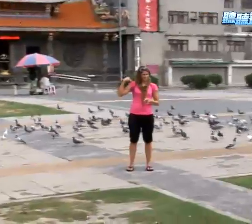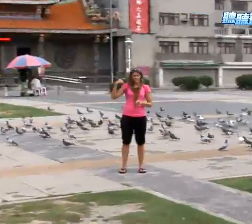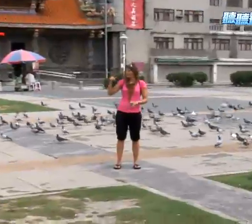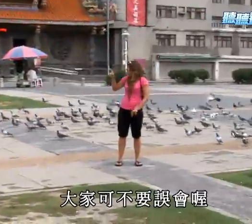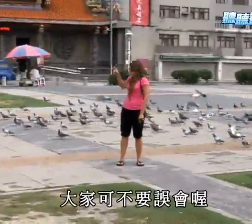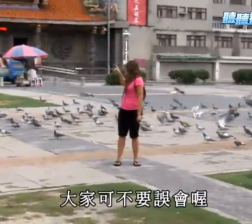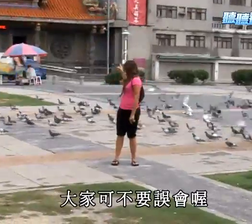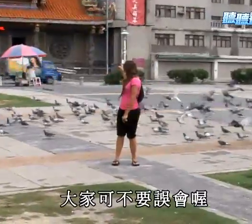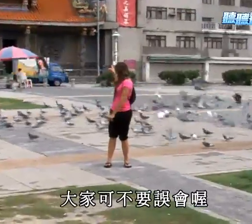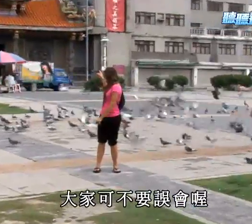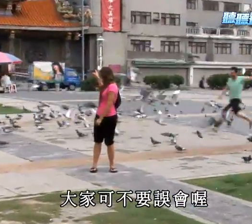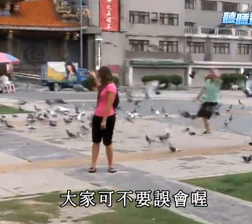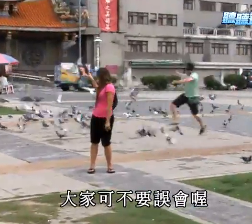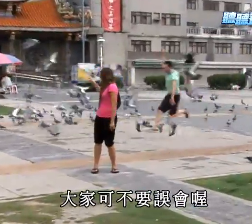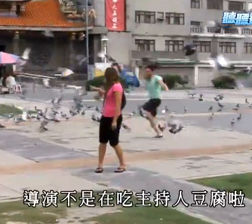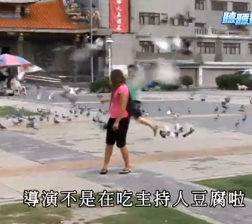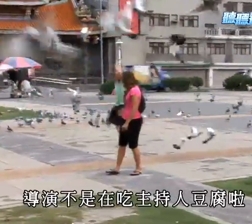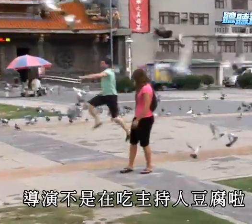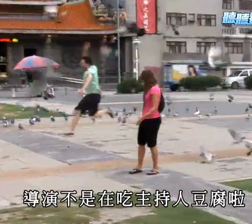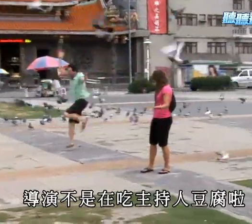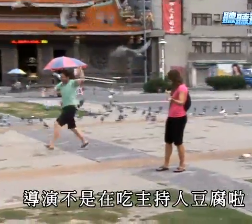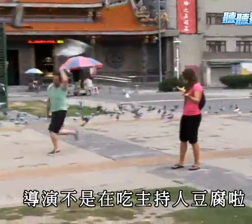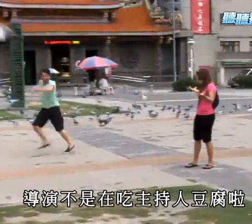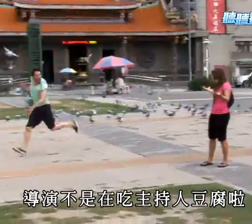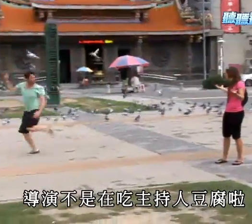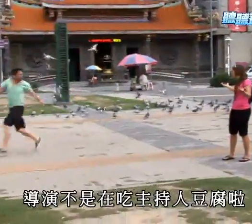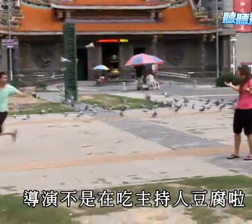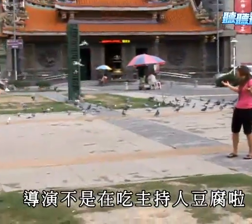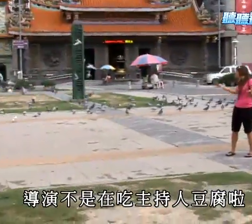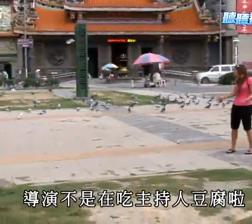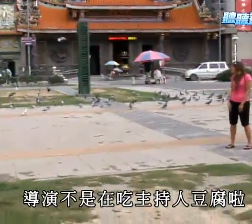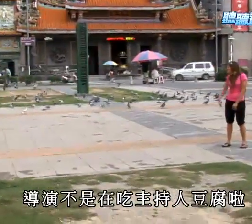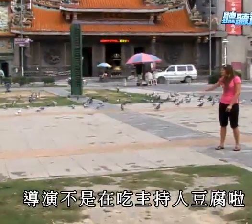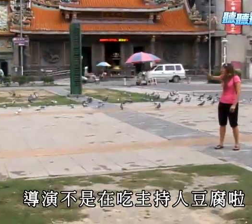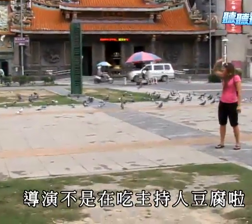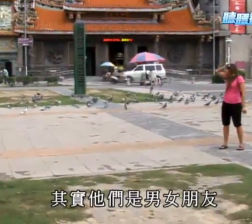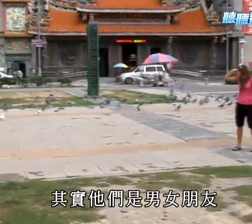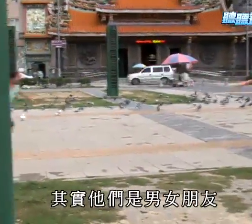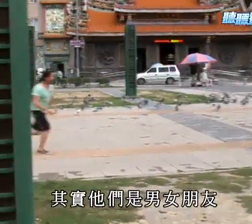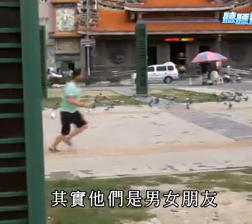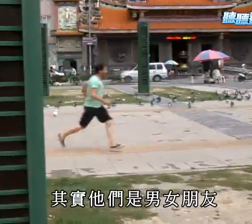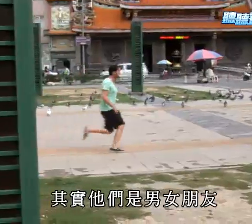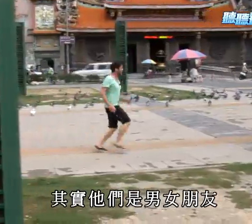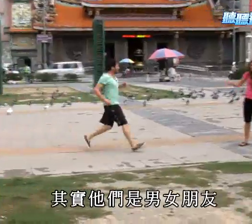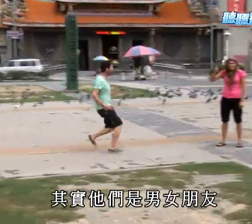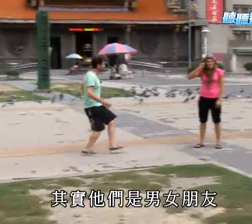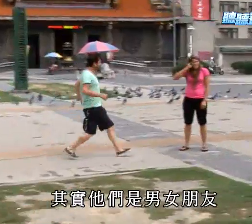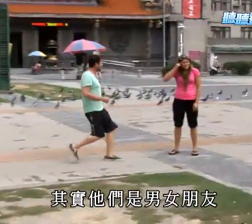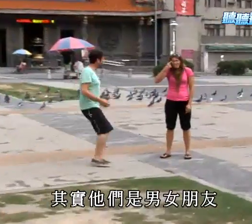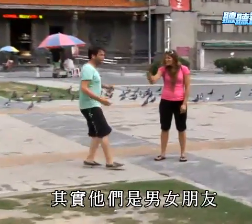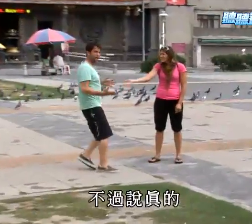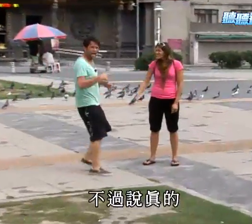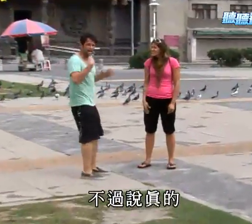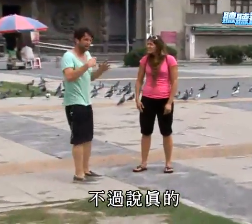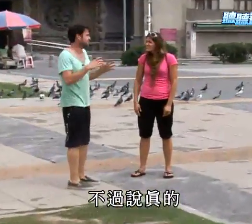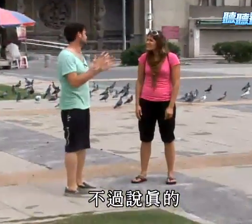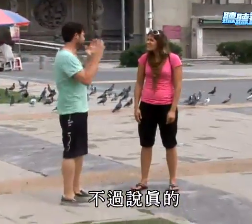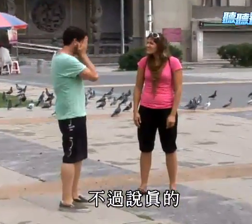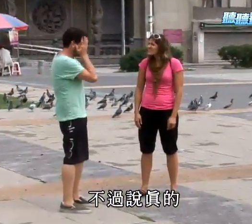大家可不要误会哦，导演不是在吃主持人豆腐啦，其实他们是男女朋友。不过说真的哦，他